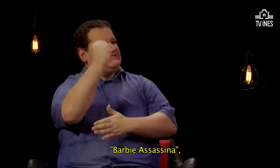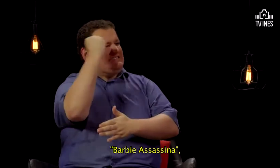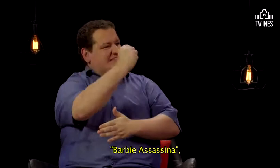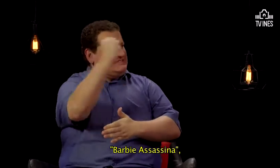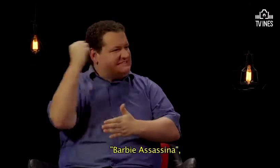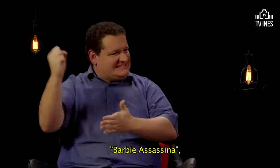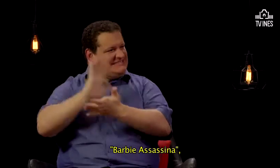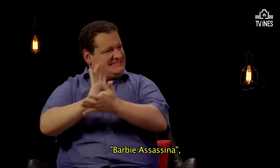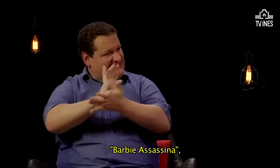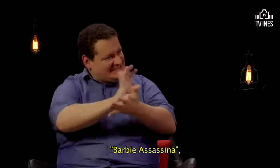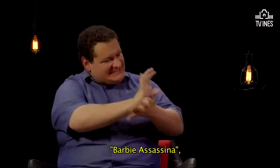Barbie Assassina.